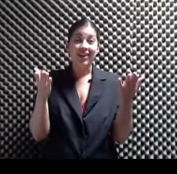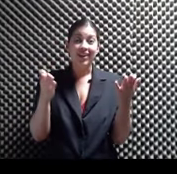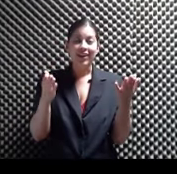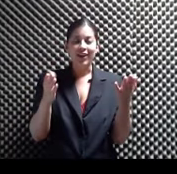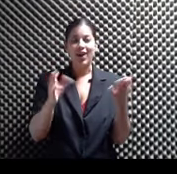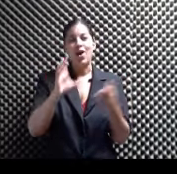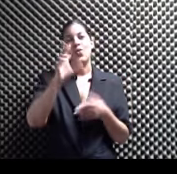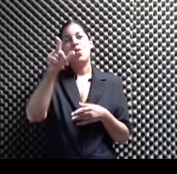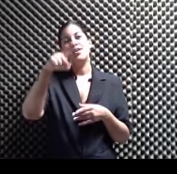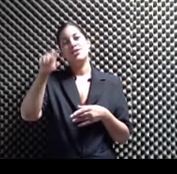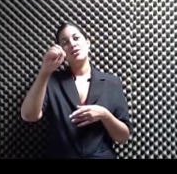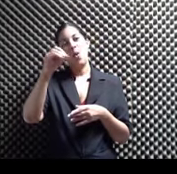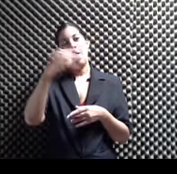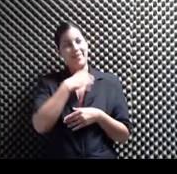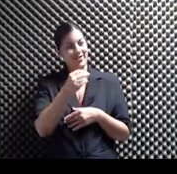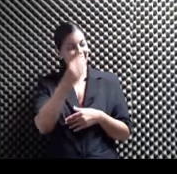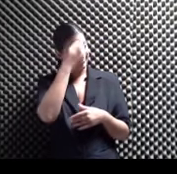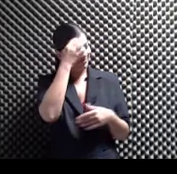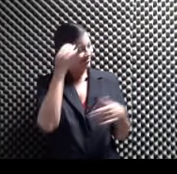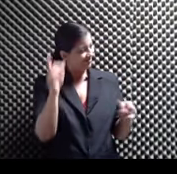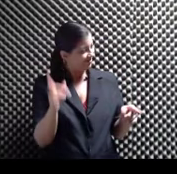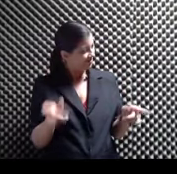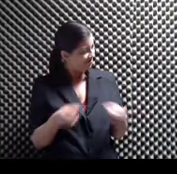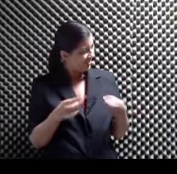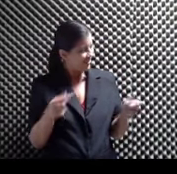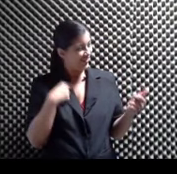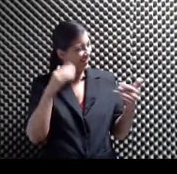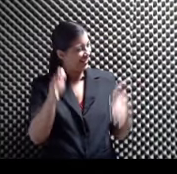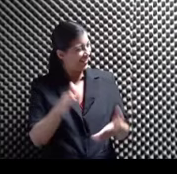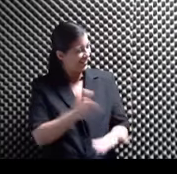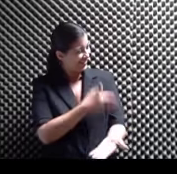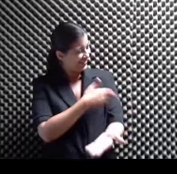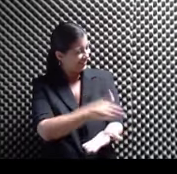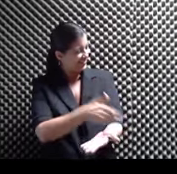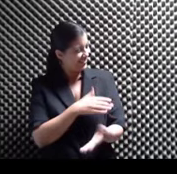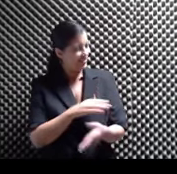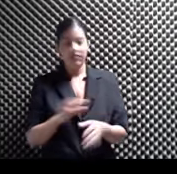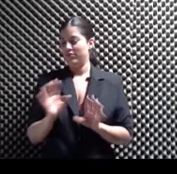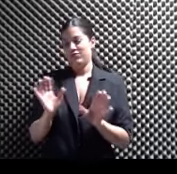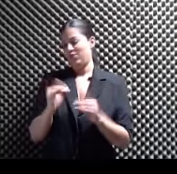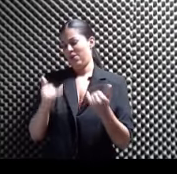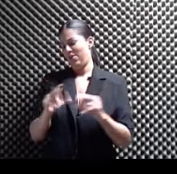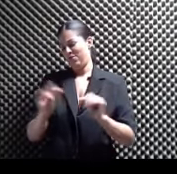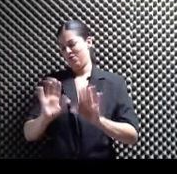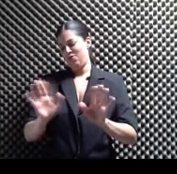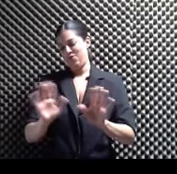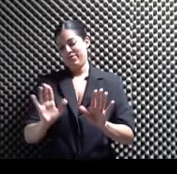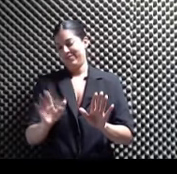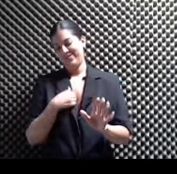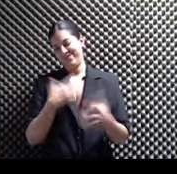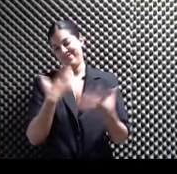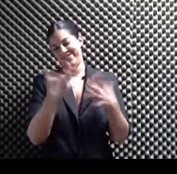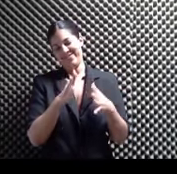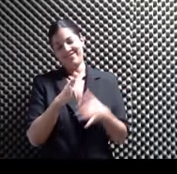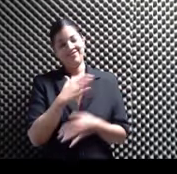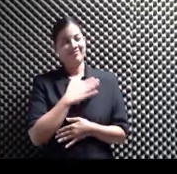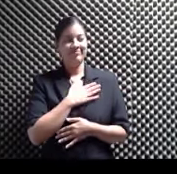¡Oh! Estamos de cumpleaños. Ay, te voy a cantar la canción. Dale, no lo voy a hacer. No quiero,